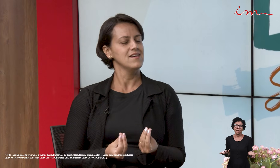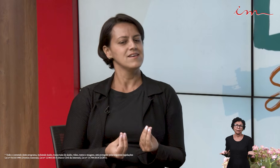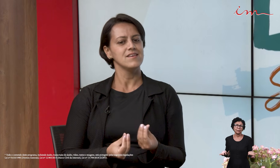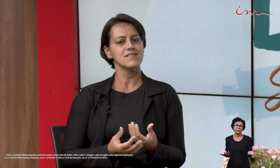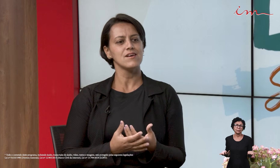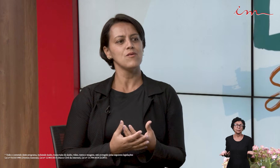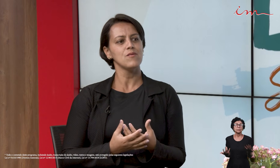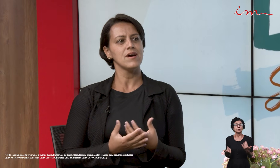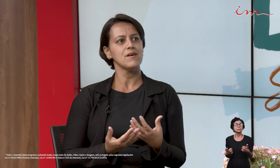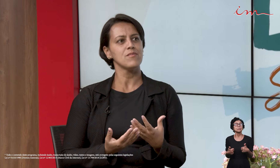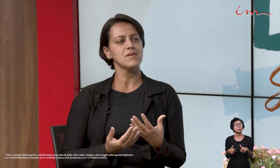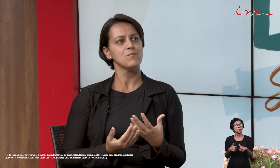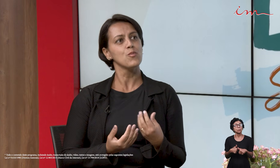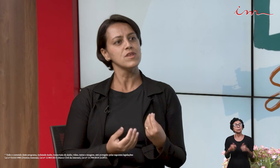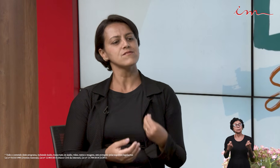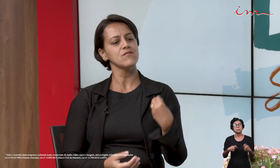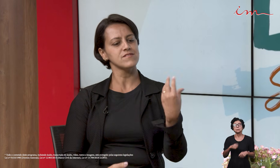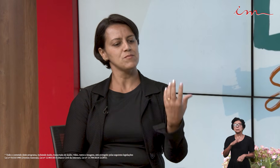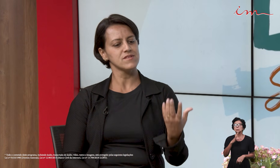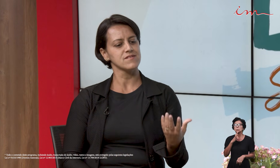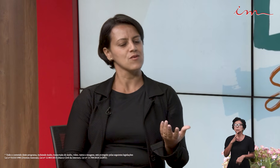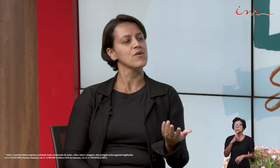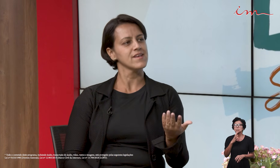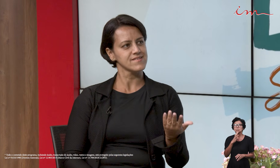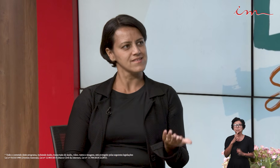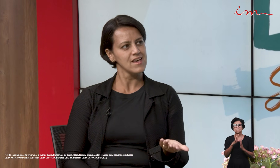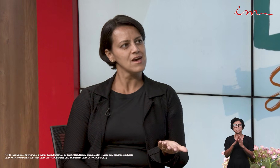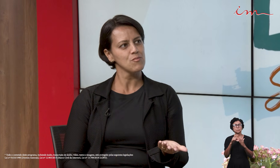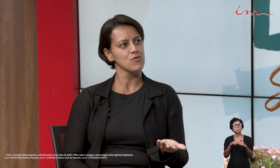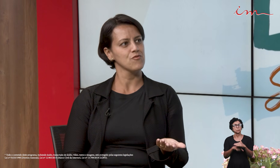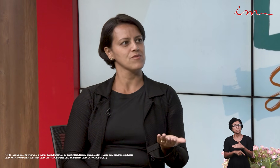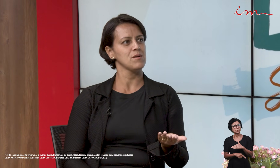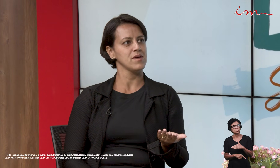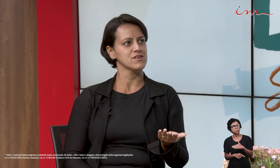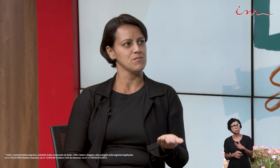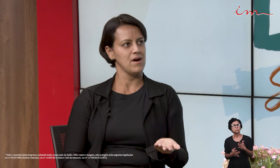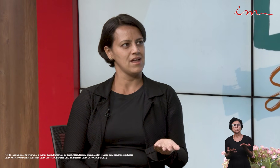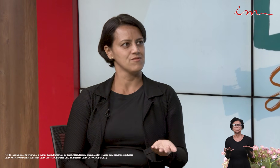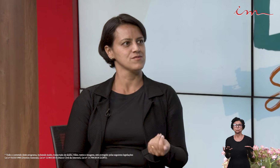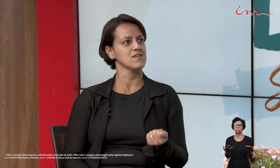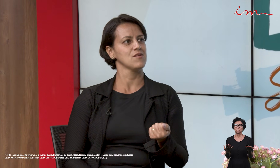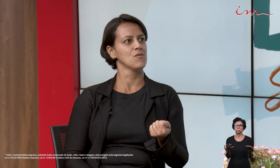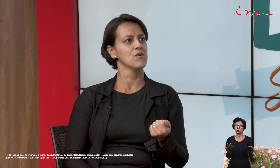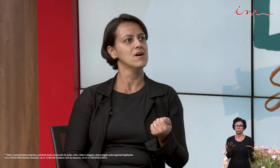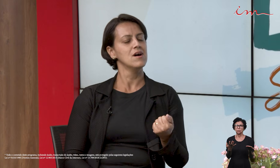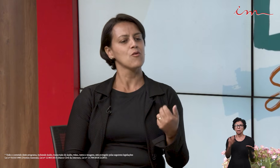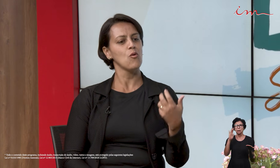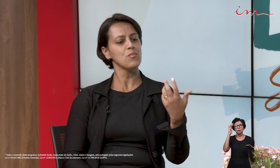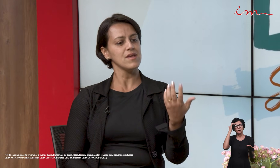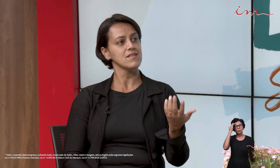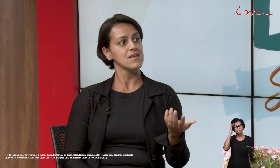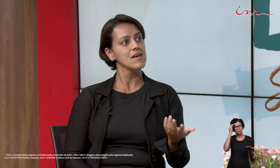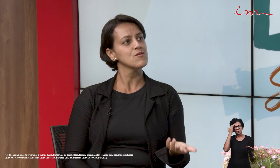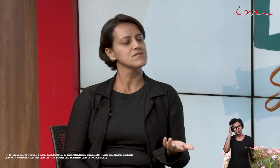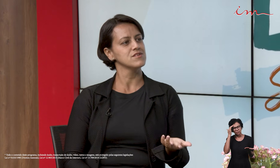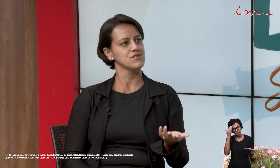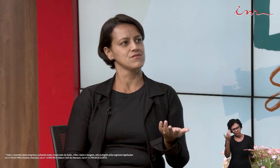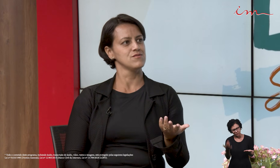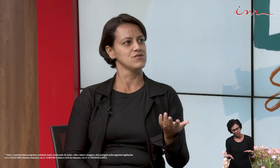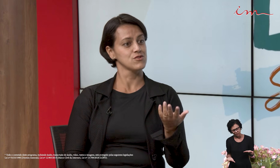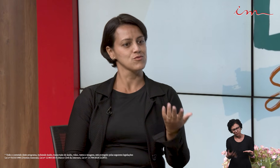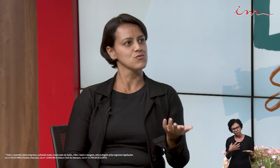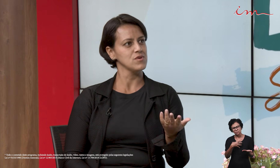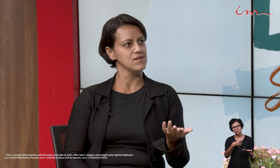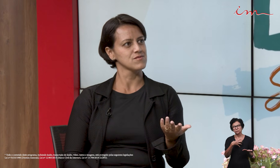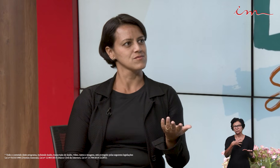Né? Então, e por isso que você precisa conhecer profundamente a palavra do Senhor, compreender o